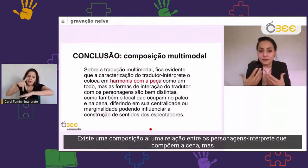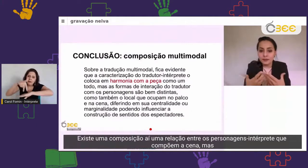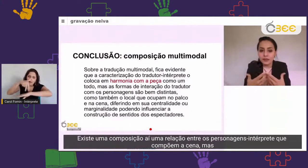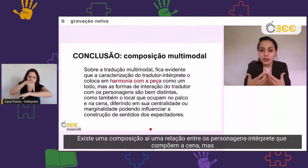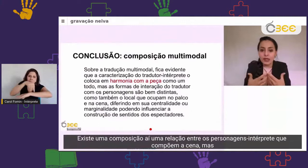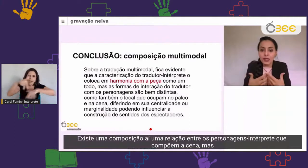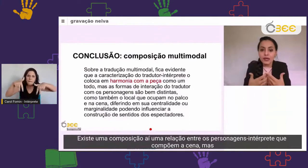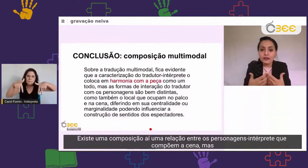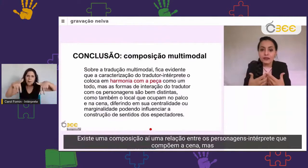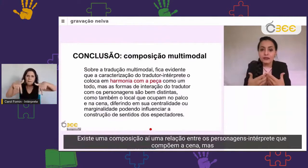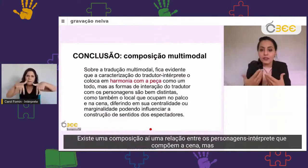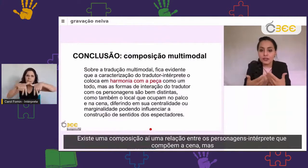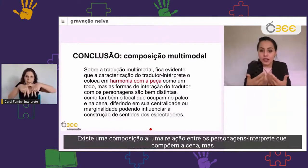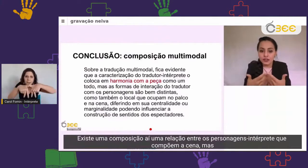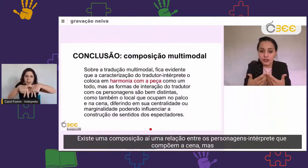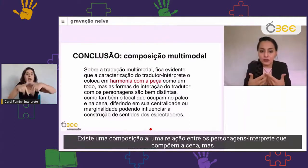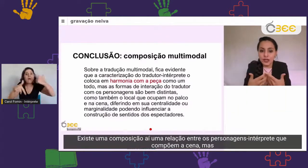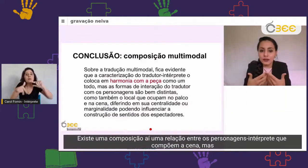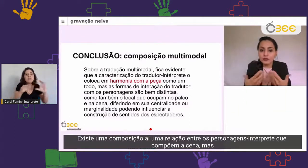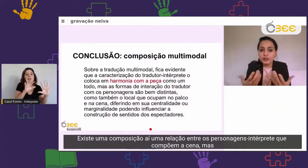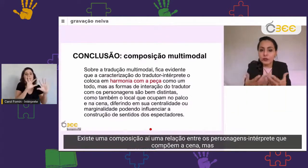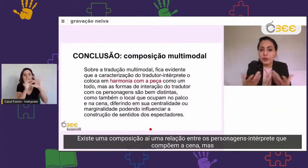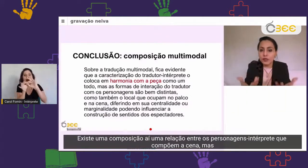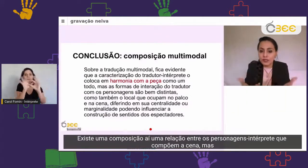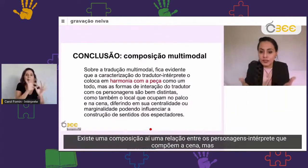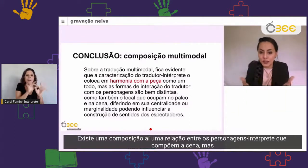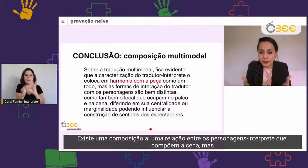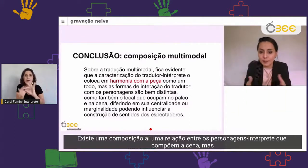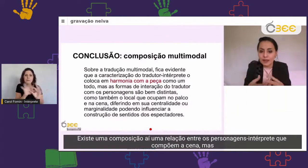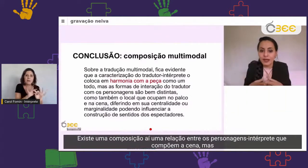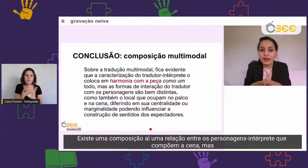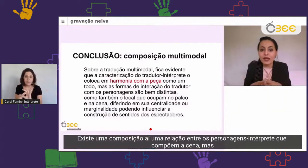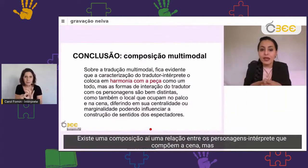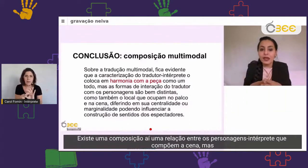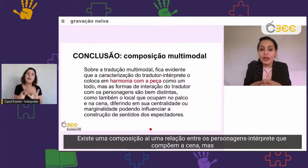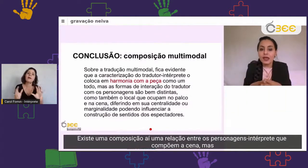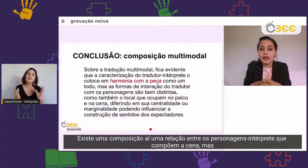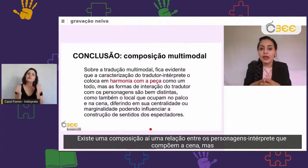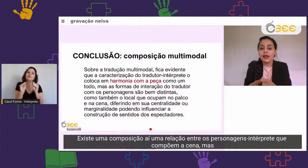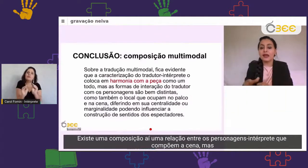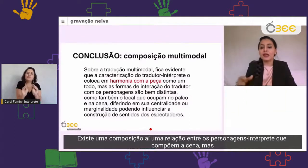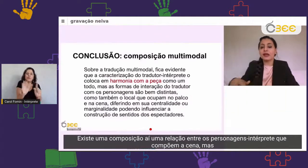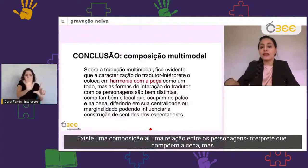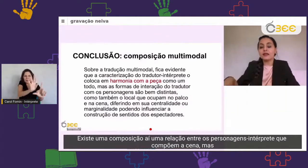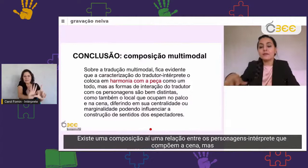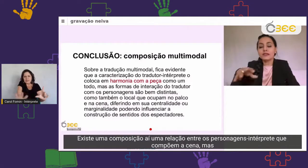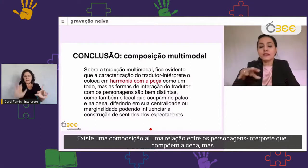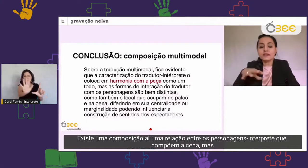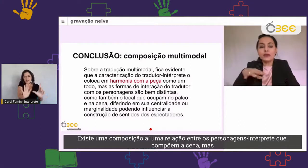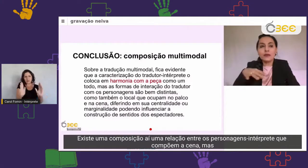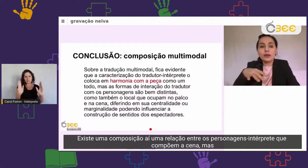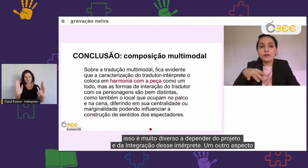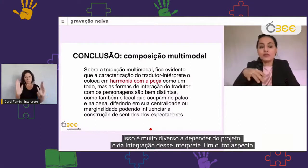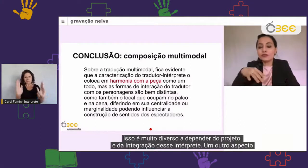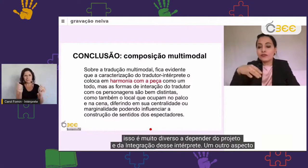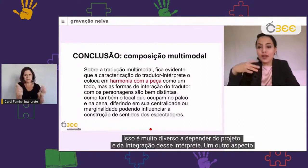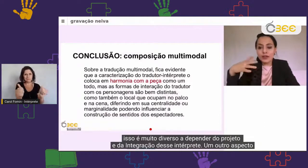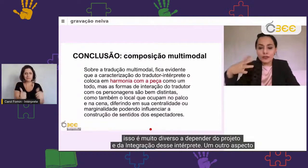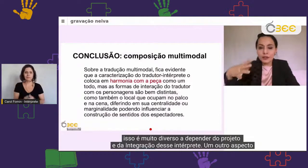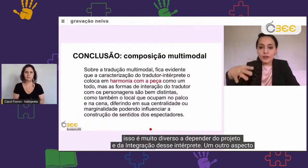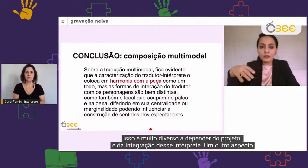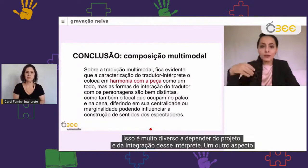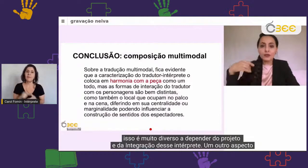entre os personagens e o intérprete que compõe a cena, tá? Mas isso é